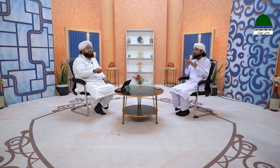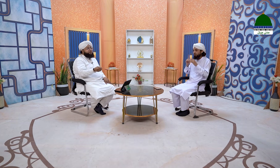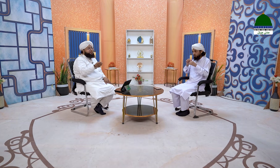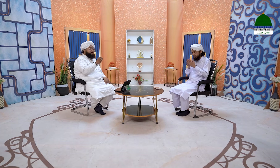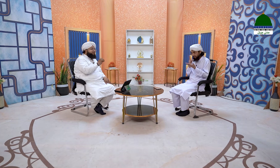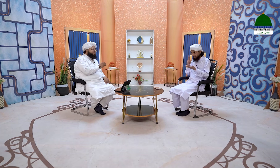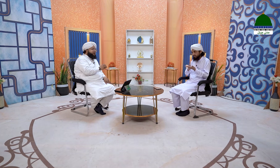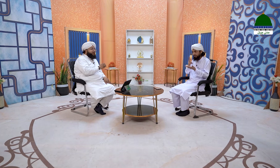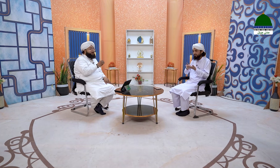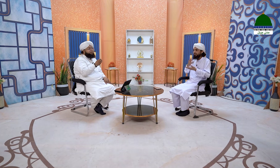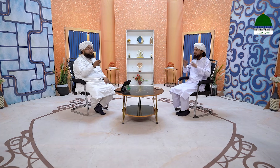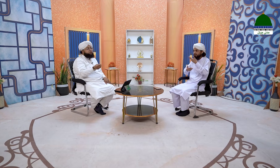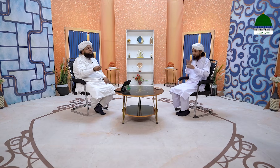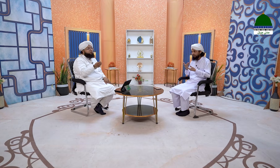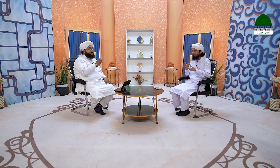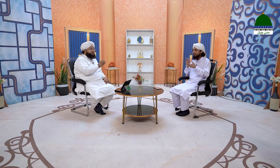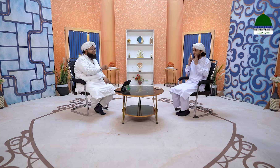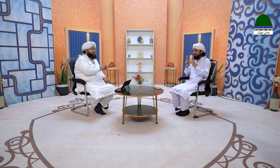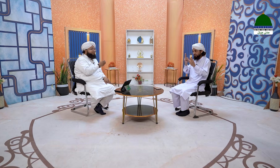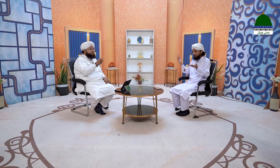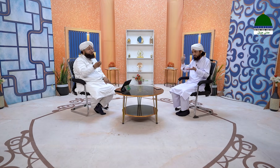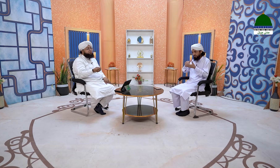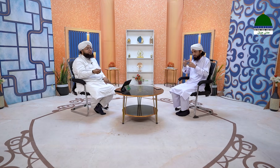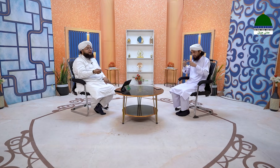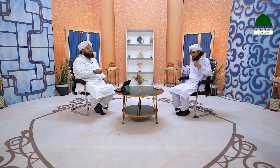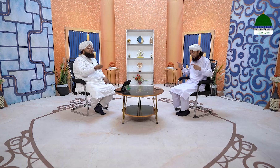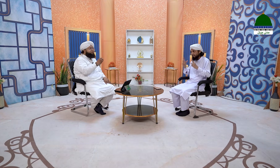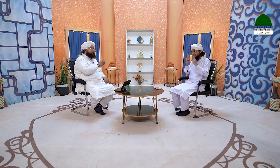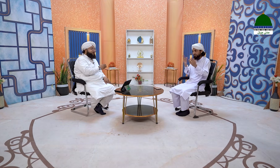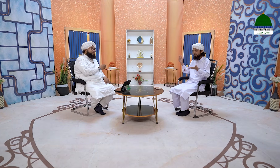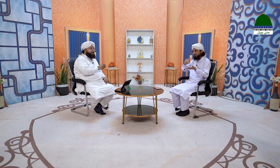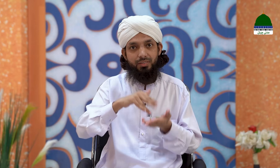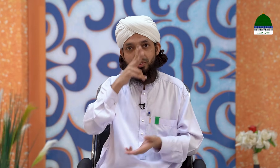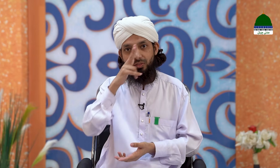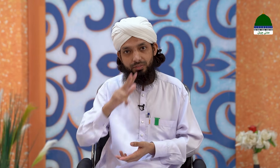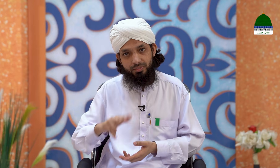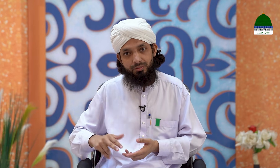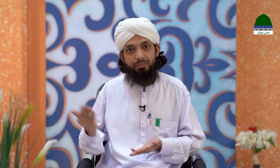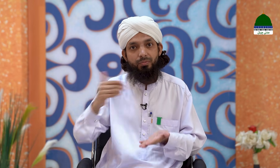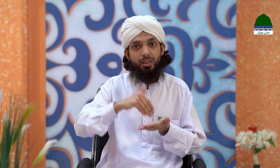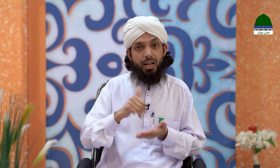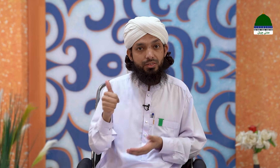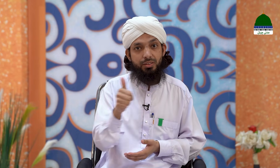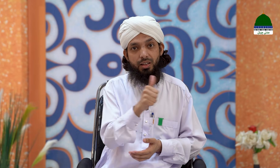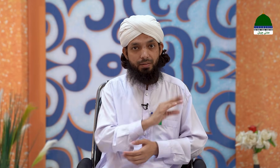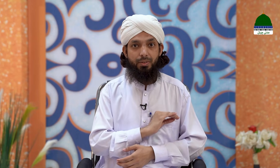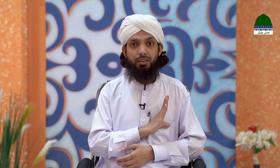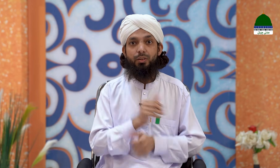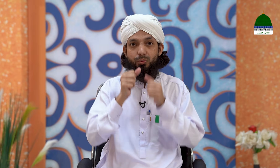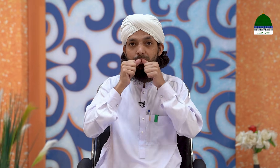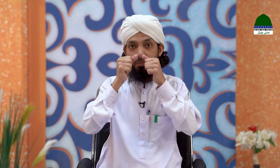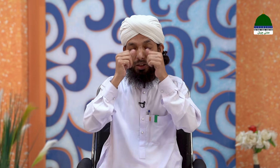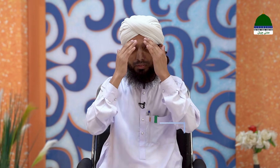قرآن کریم کی تلاوت کریں، آپ مسجدوں کو آباد کریں، مسجدوں میں جائیں، نوافل پڑھیں، نیک کام کریں، درود پاک